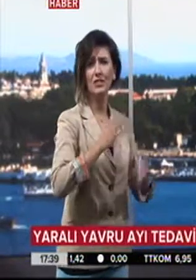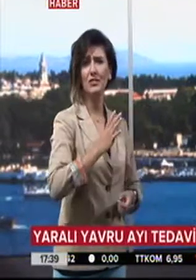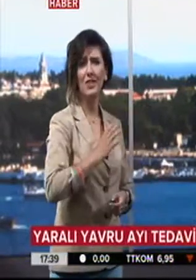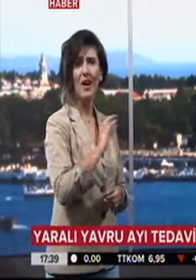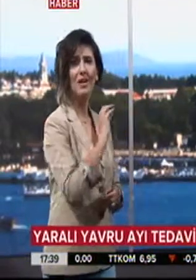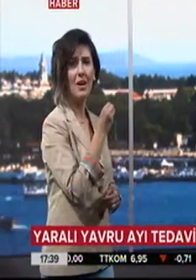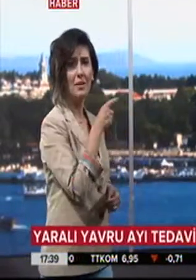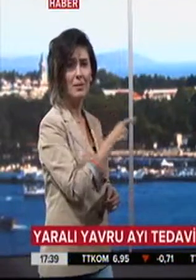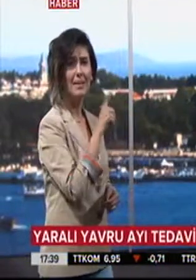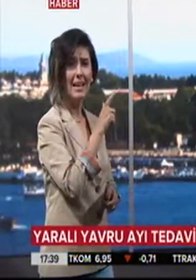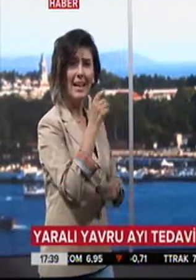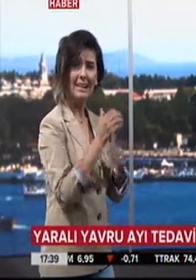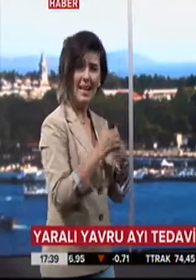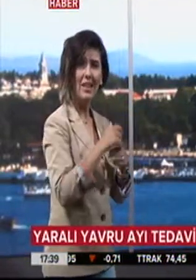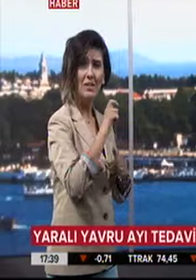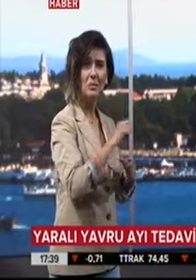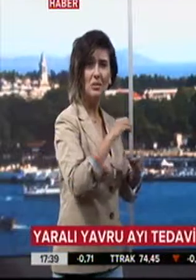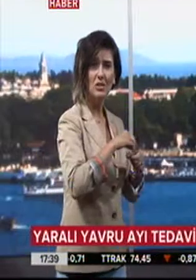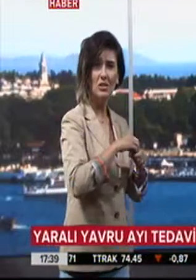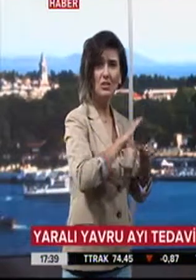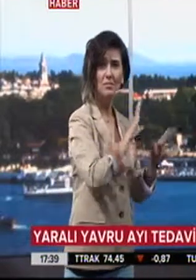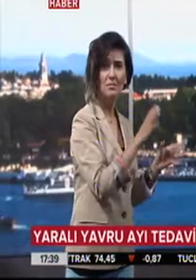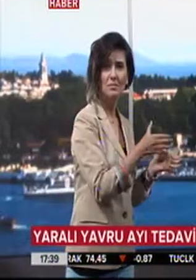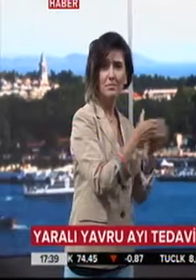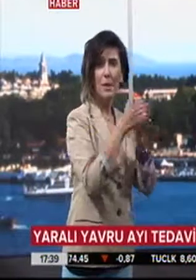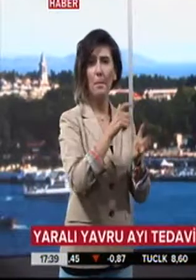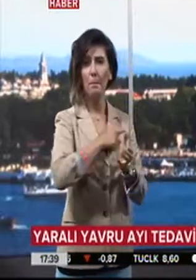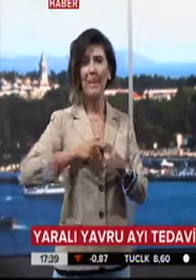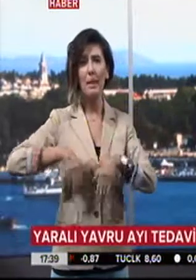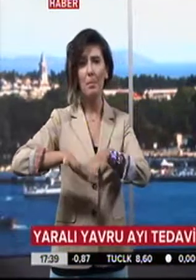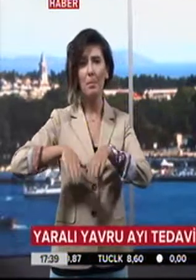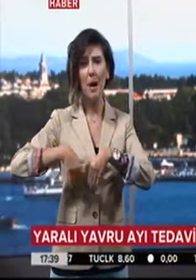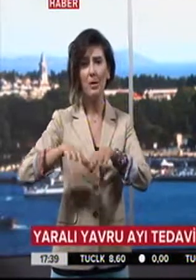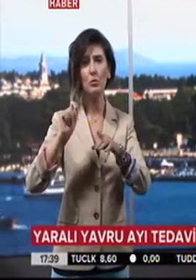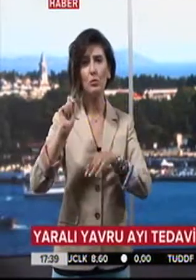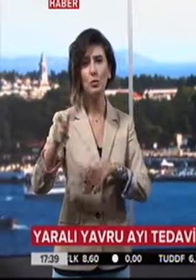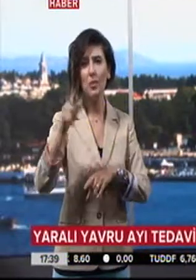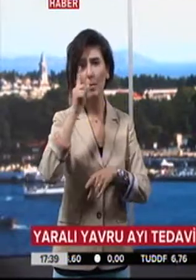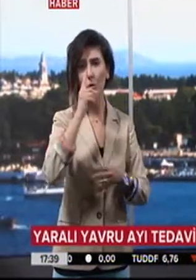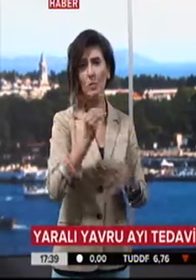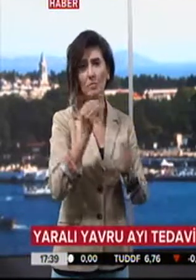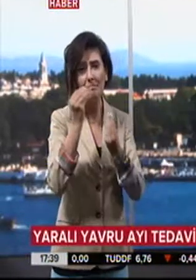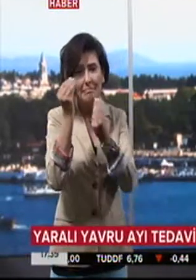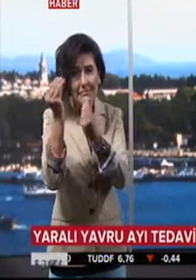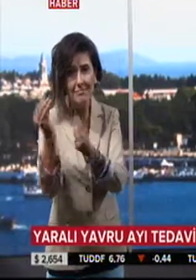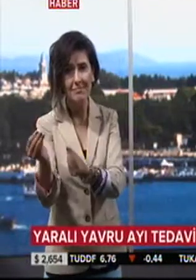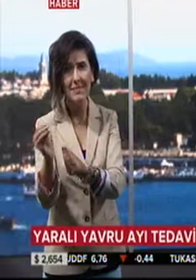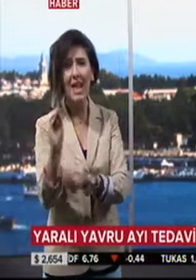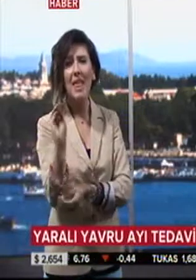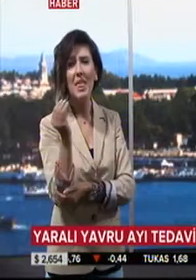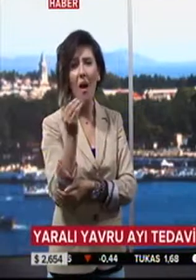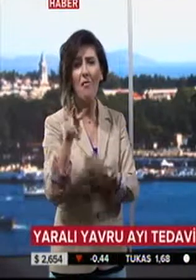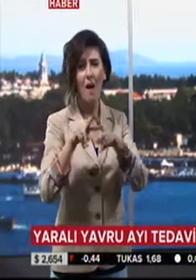ayı yavrusu gerekli tedavisinin yapılması için Doğa Koruma ve Milli Parklar Şube Müdürlüğü ekiplerine teslim